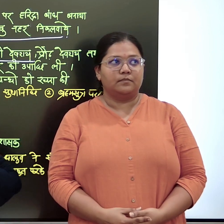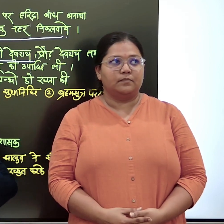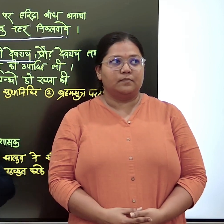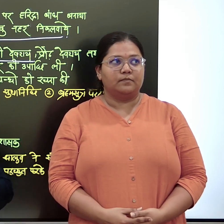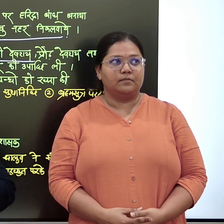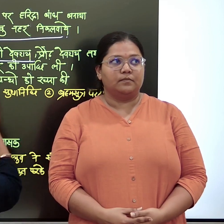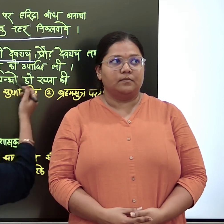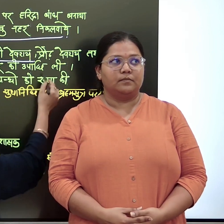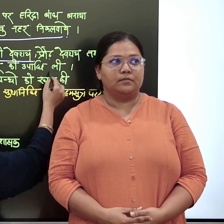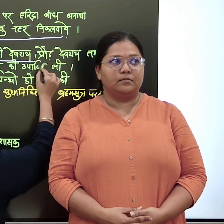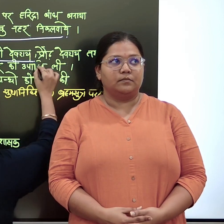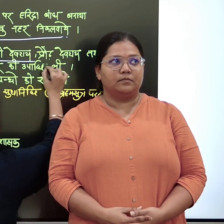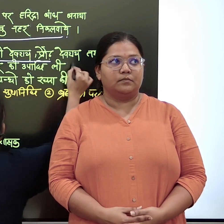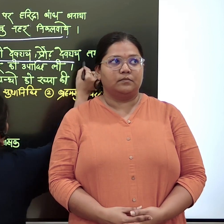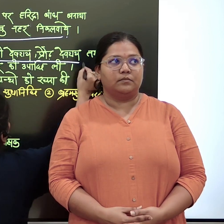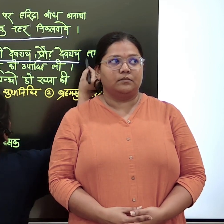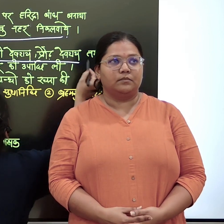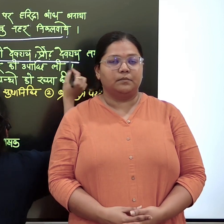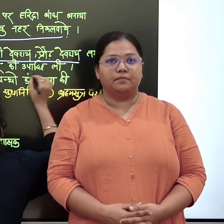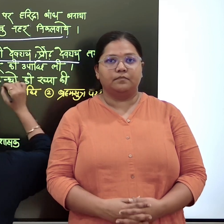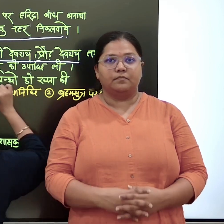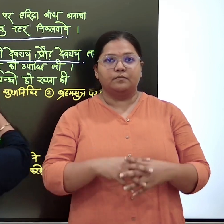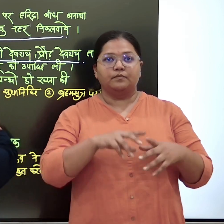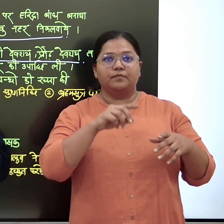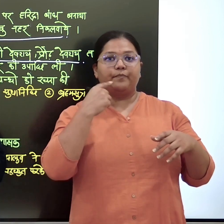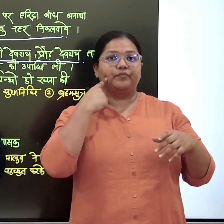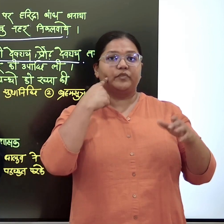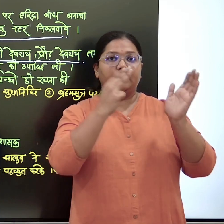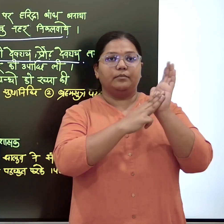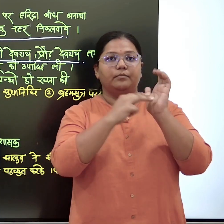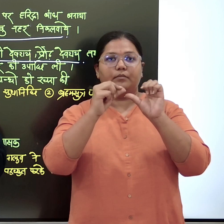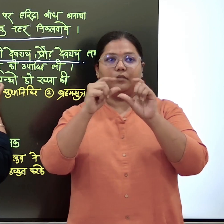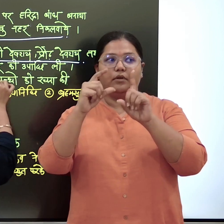इमादी देवराय, प्रौढ़ देवराय तथा